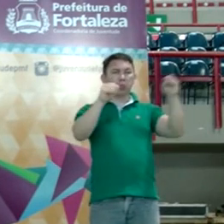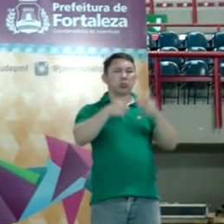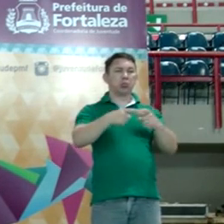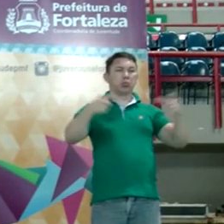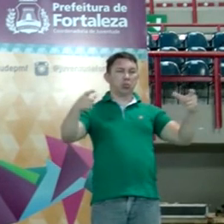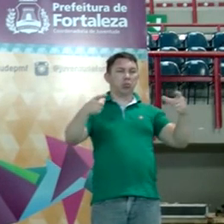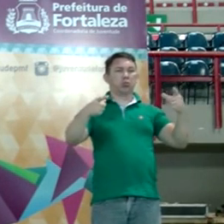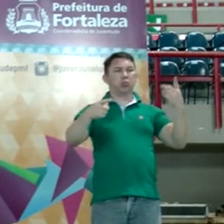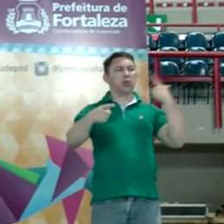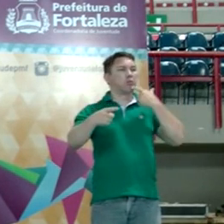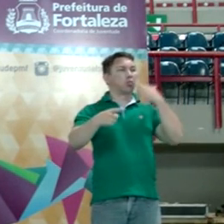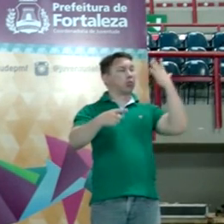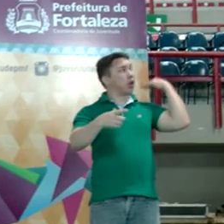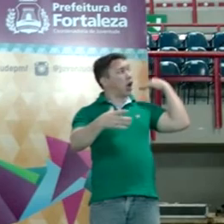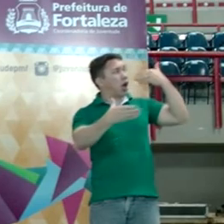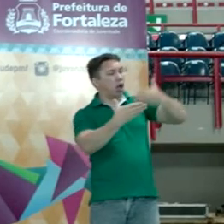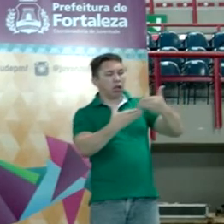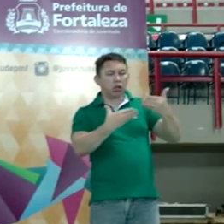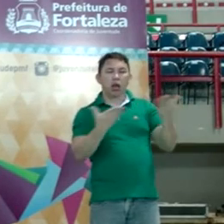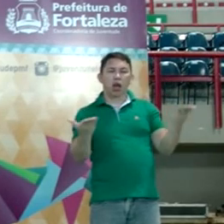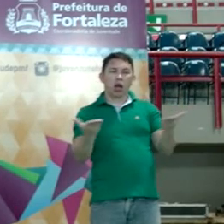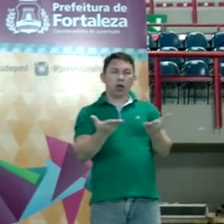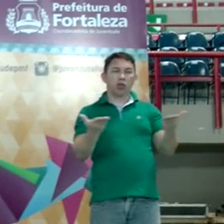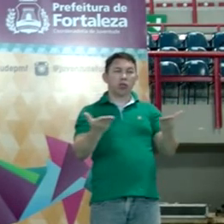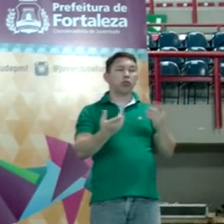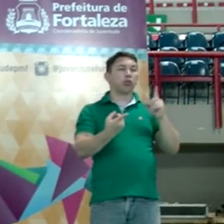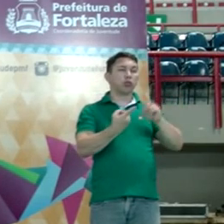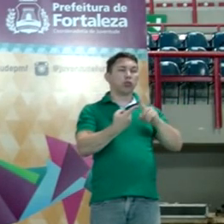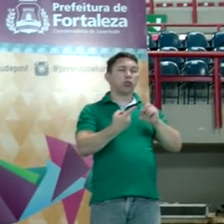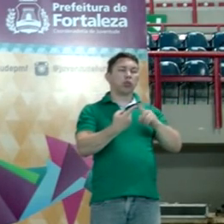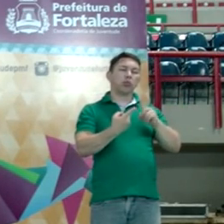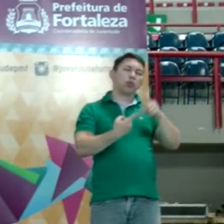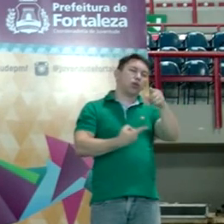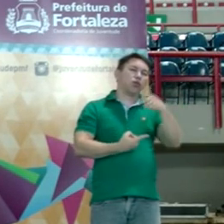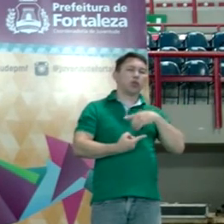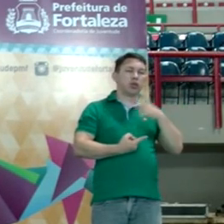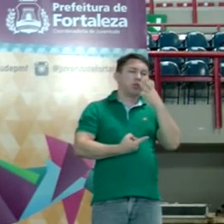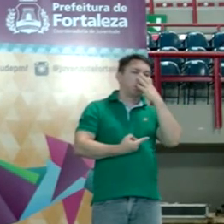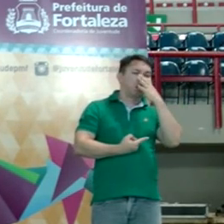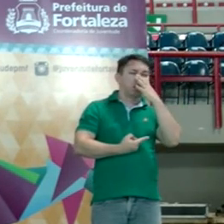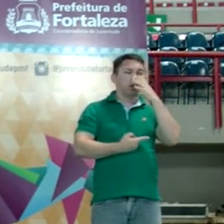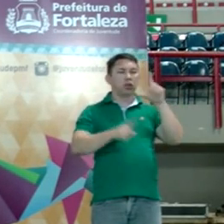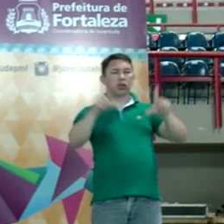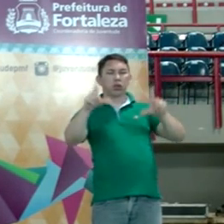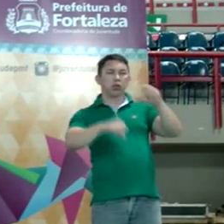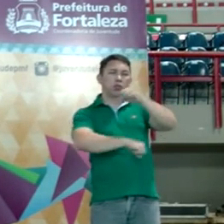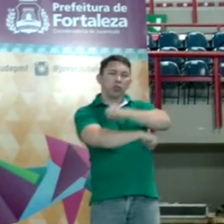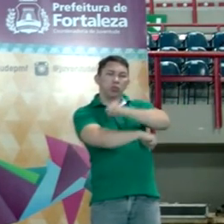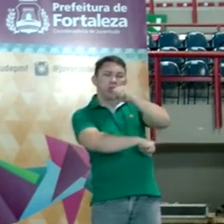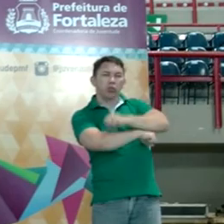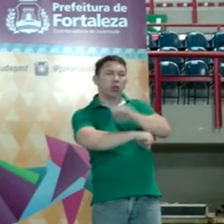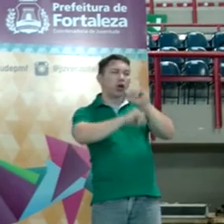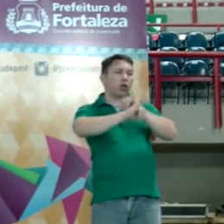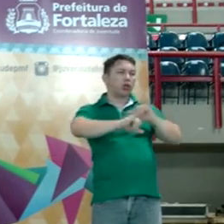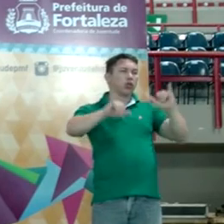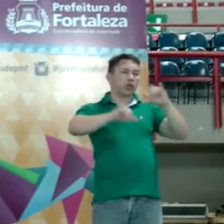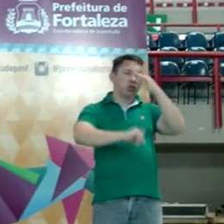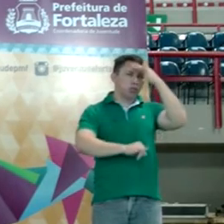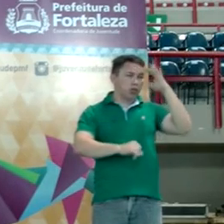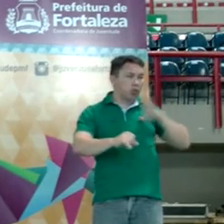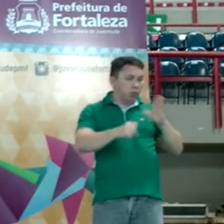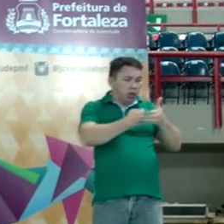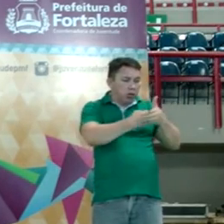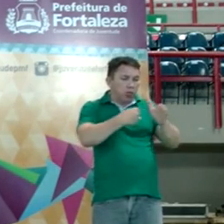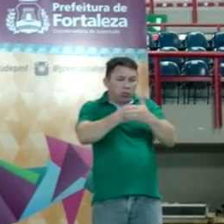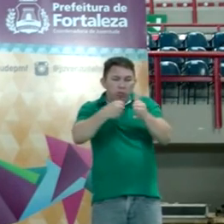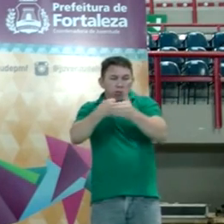consideravelmente grande nos últimos anos. Ao mesmo tempo, você vai assistir na televisão notícias sobre refugiados. E